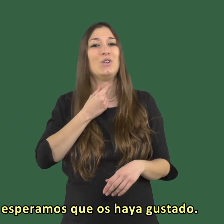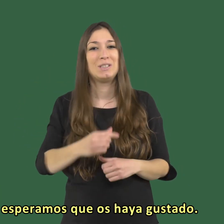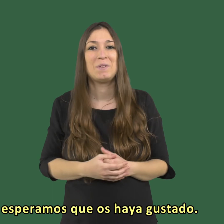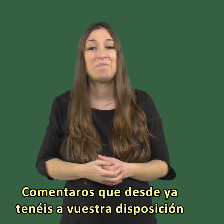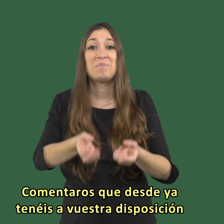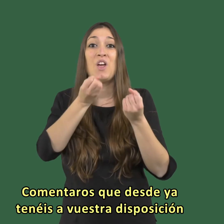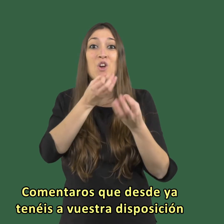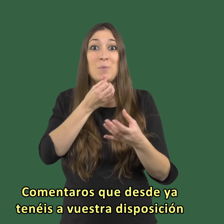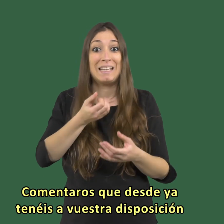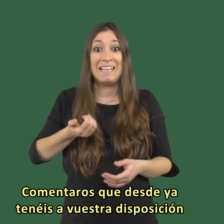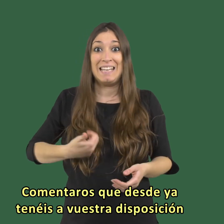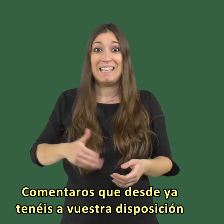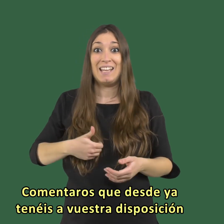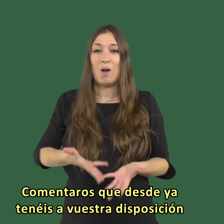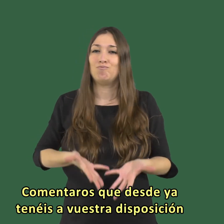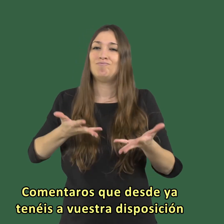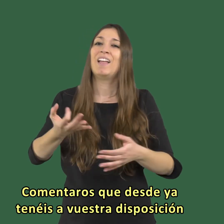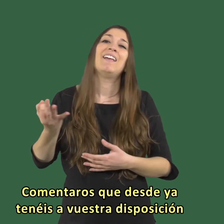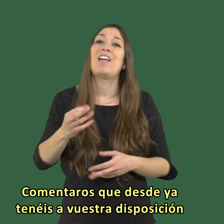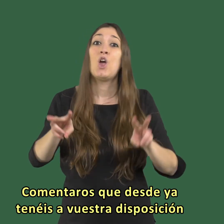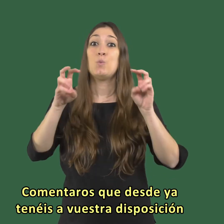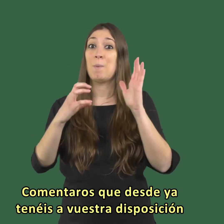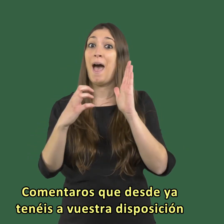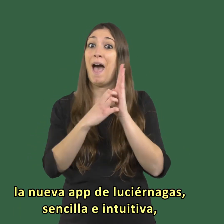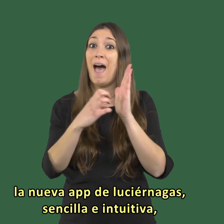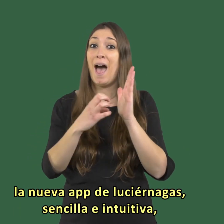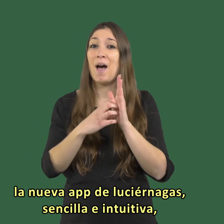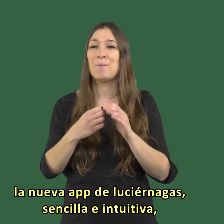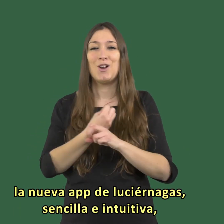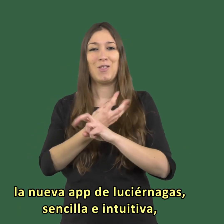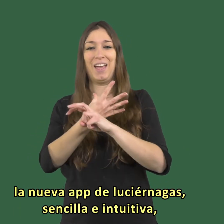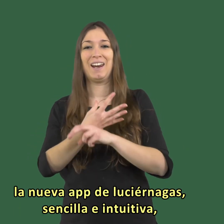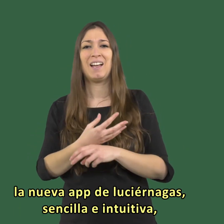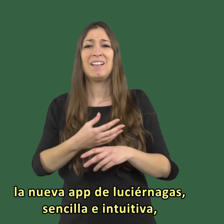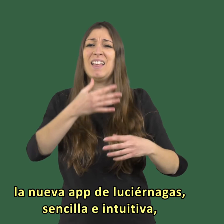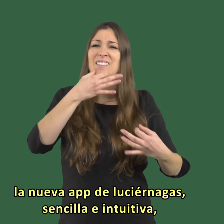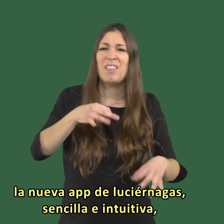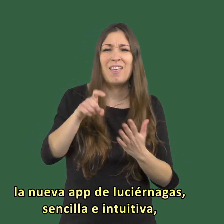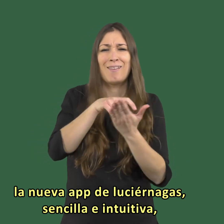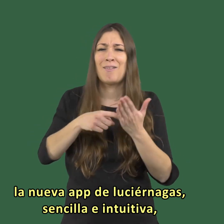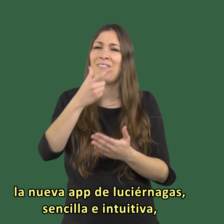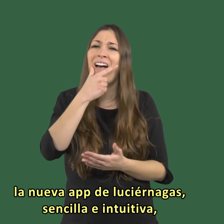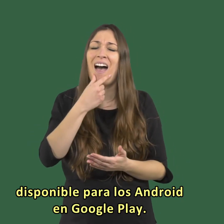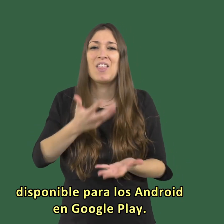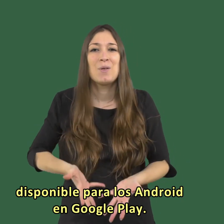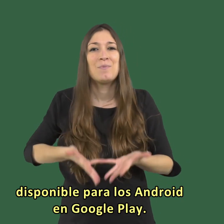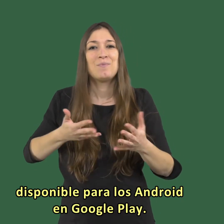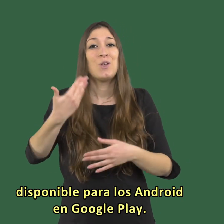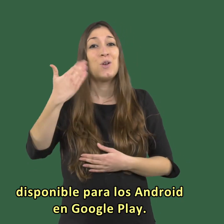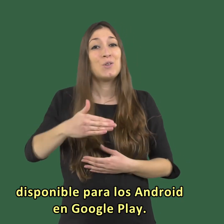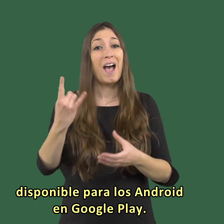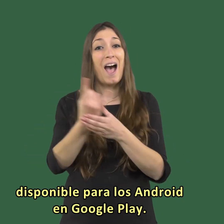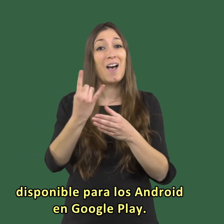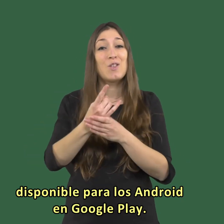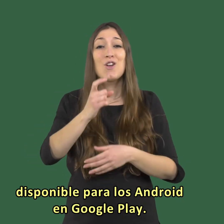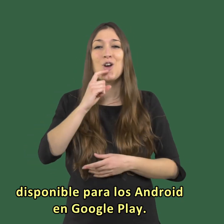gustado. Comentaros que desde ya tenéis a vuestra disposición la nueva app de Luciérnagas, sencilla e intuitiva, disponible para